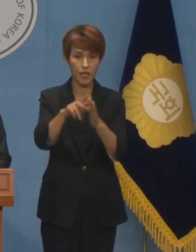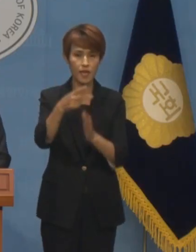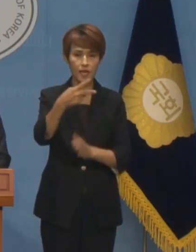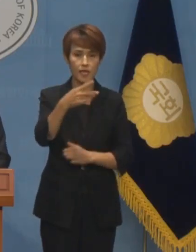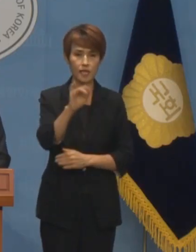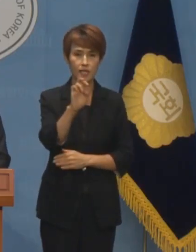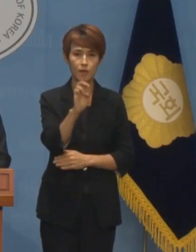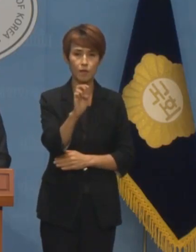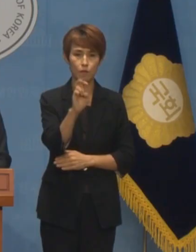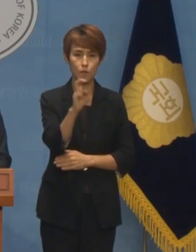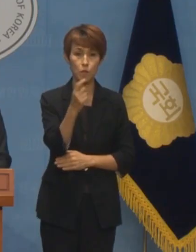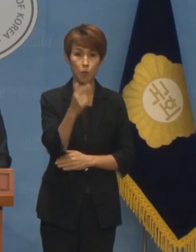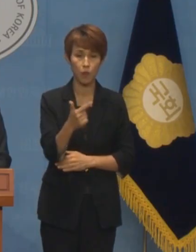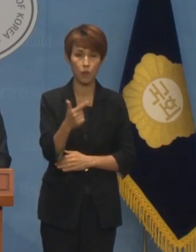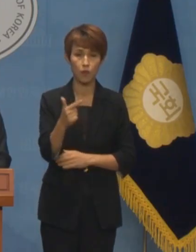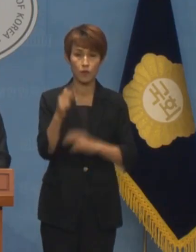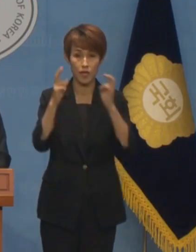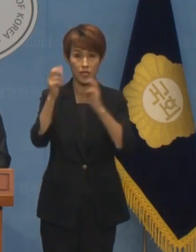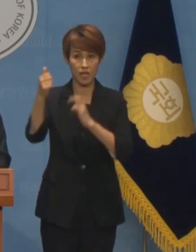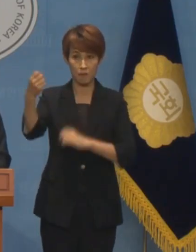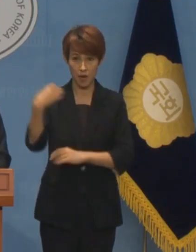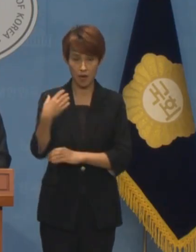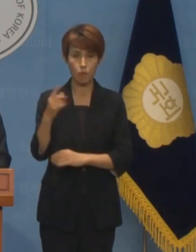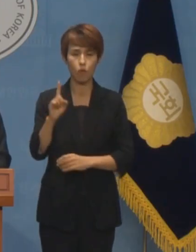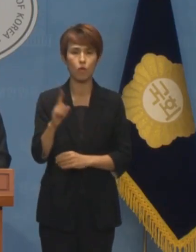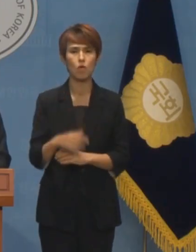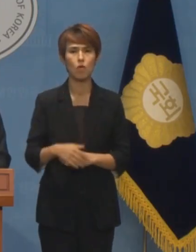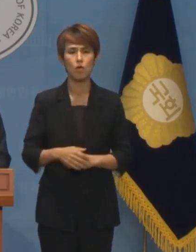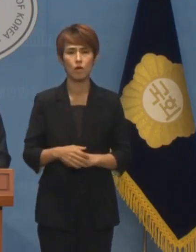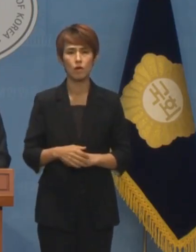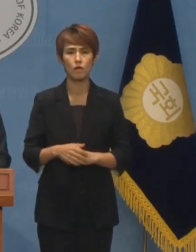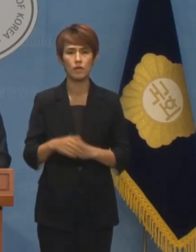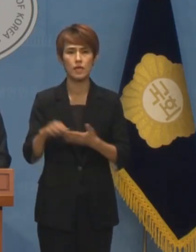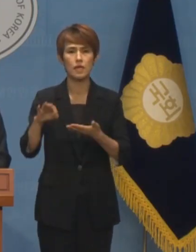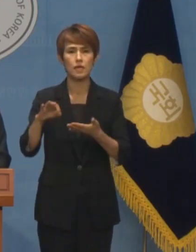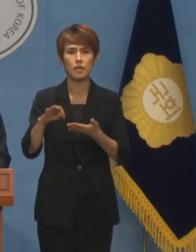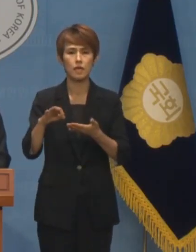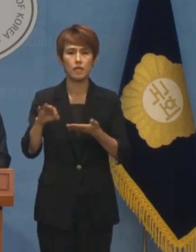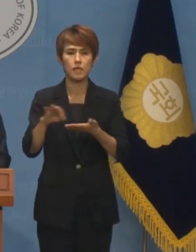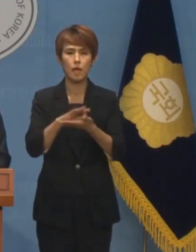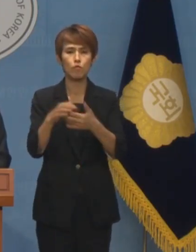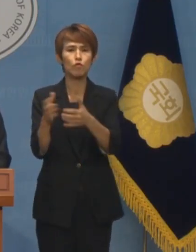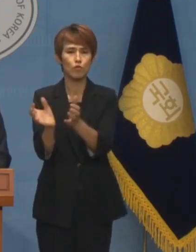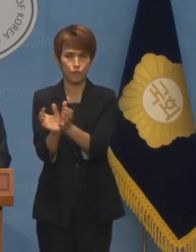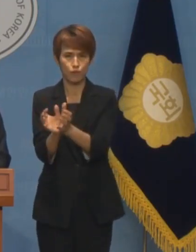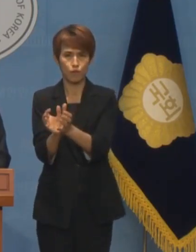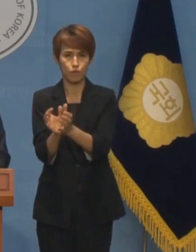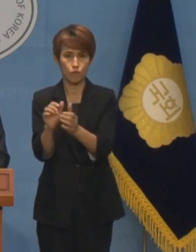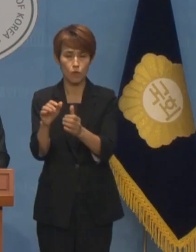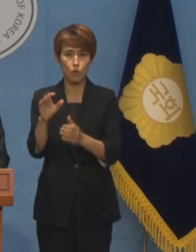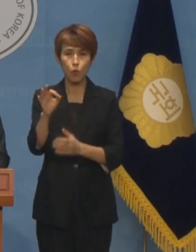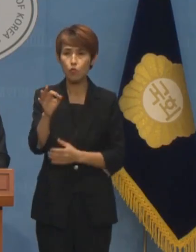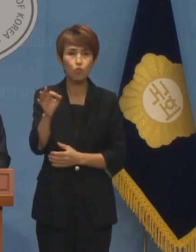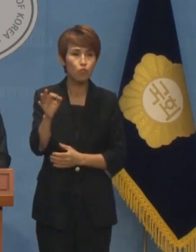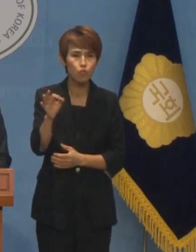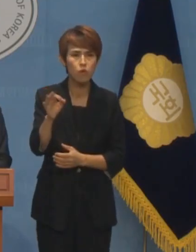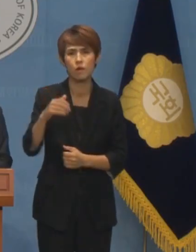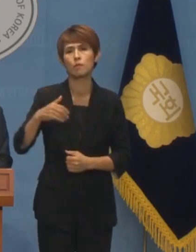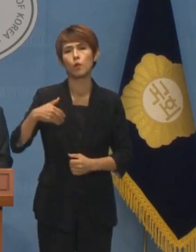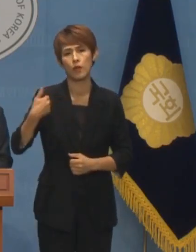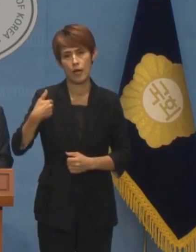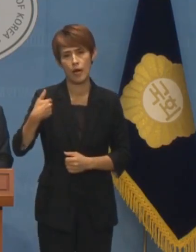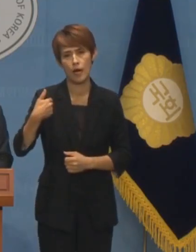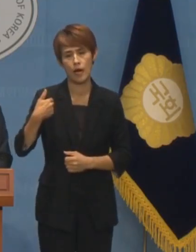티몬 대표가 이렇게 얘기했습니다. 본인들은 재무그룹이었기 때문에 모른다. 돈이 어디가 있는지 이런